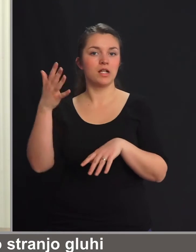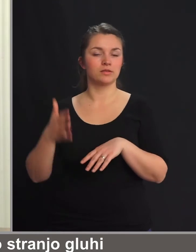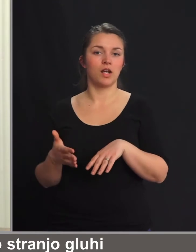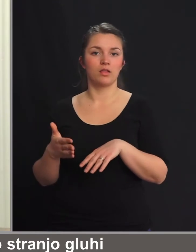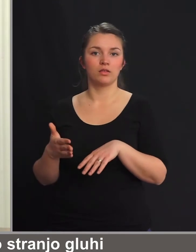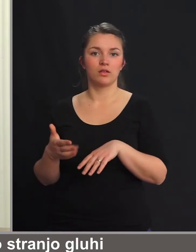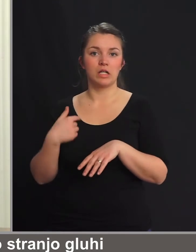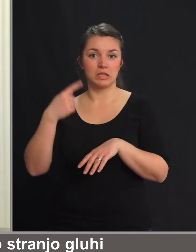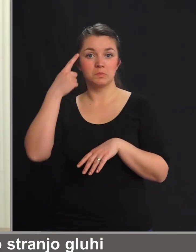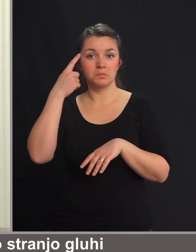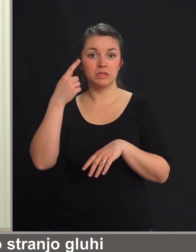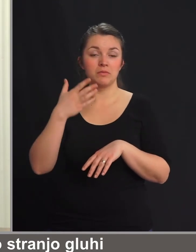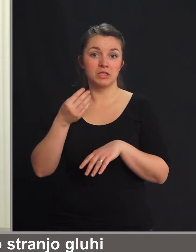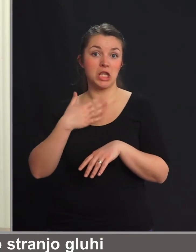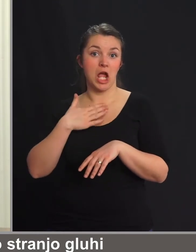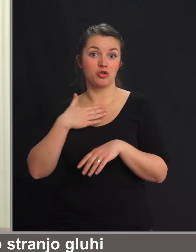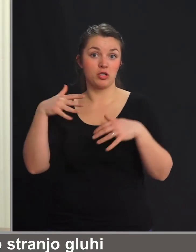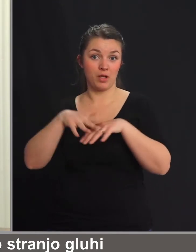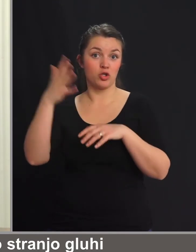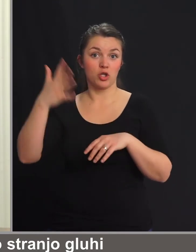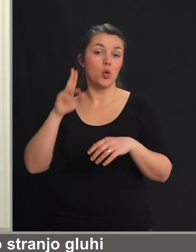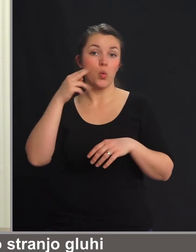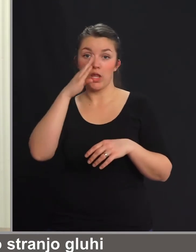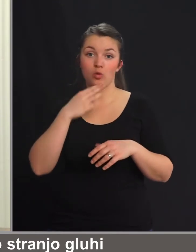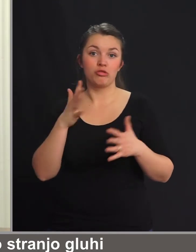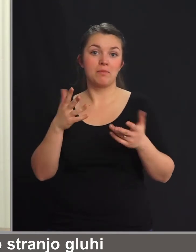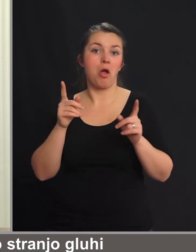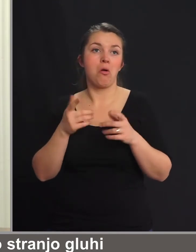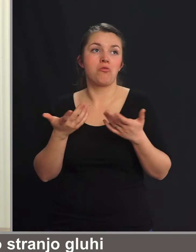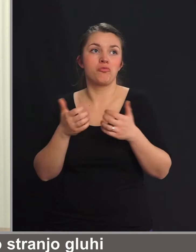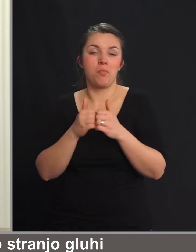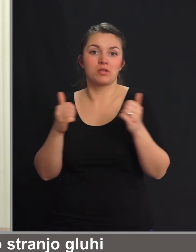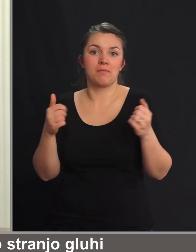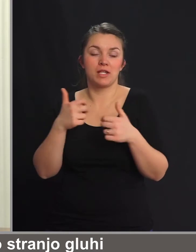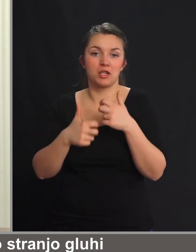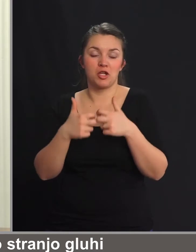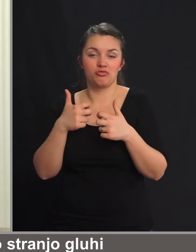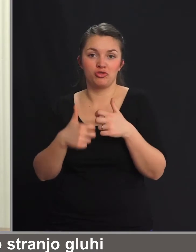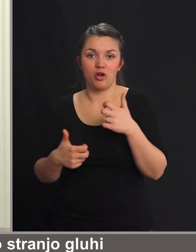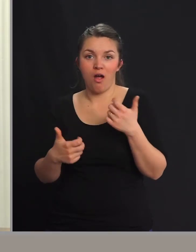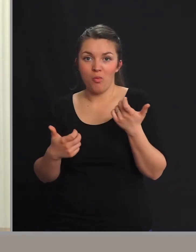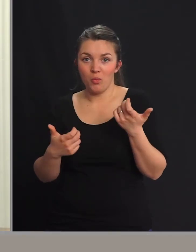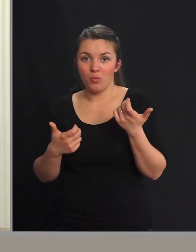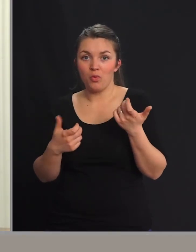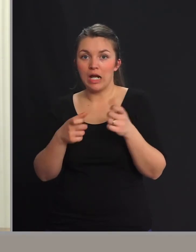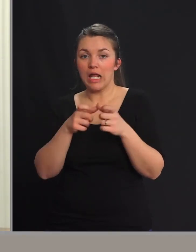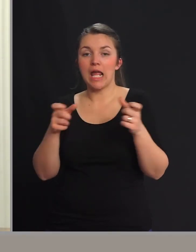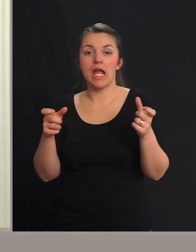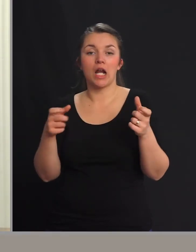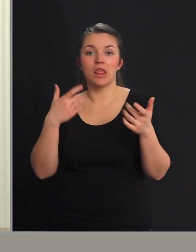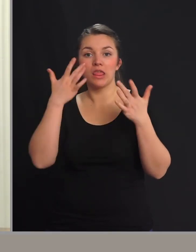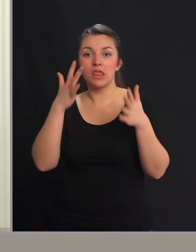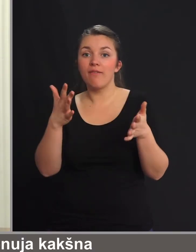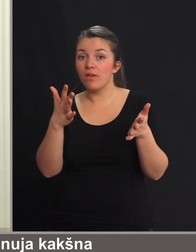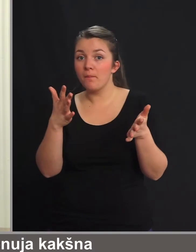Spletna stran, jaz mislim, da z našo spletno stranjo gluhi in naglušni nimajo kakšnih posebnih težav,